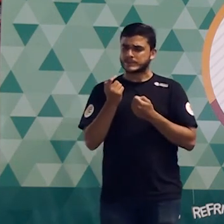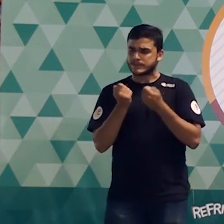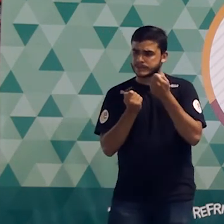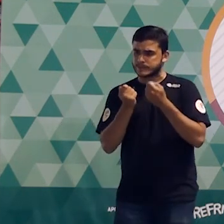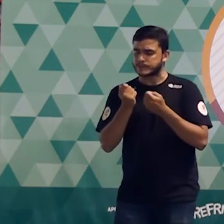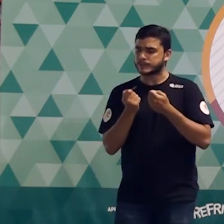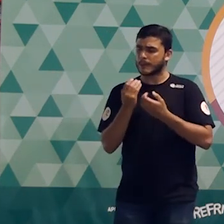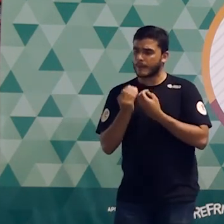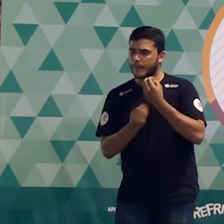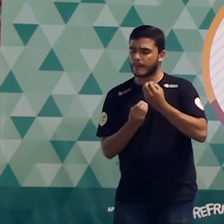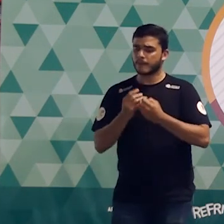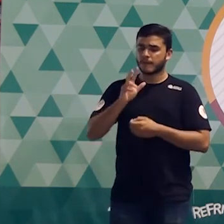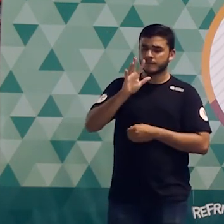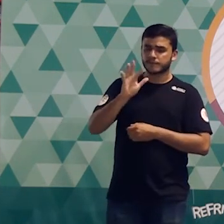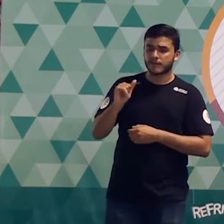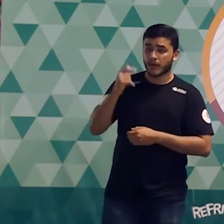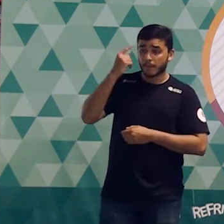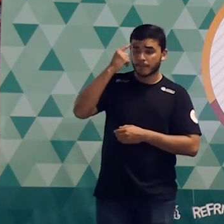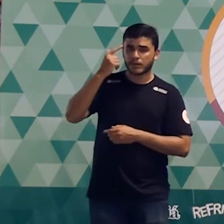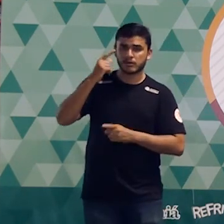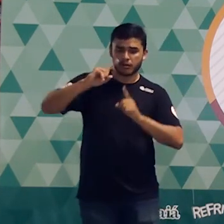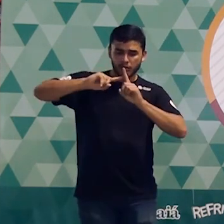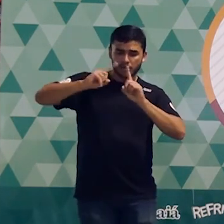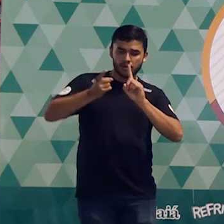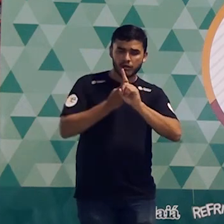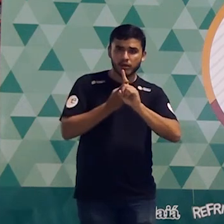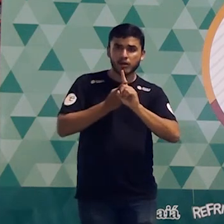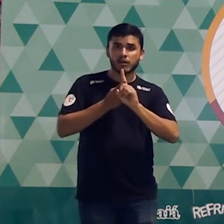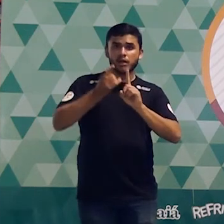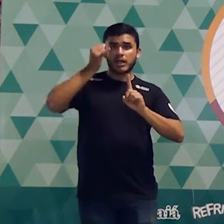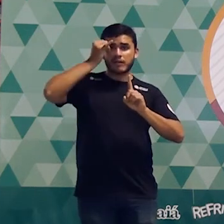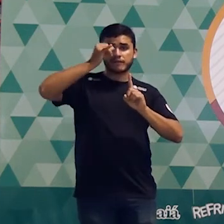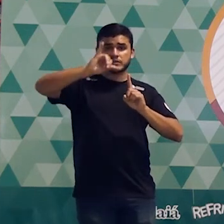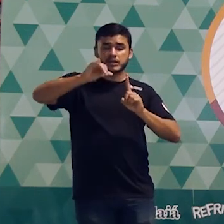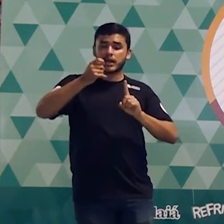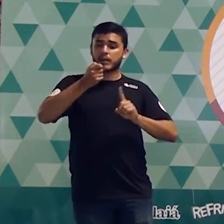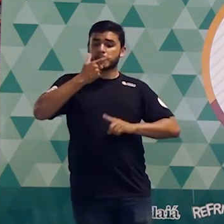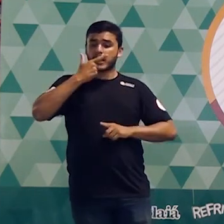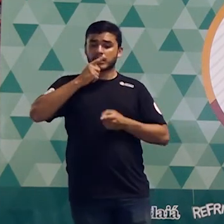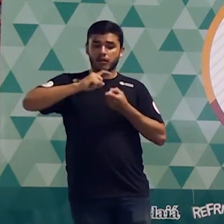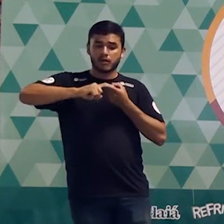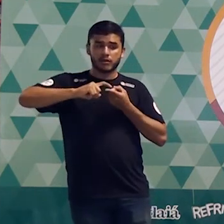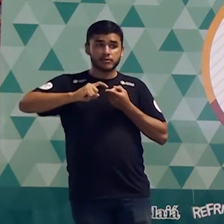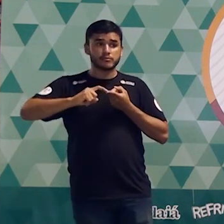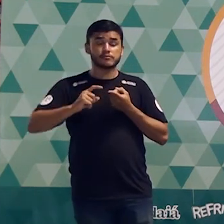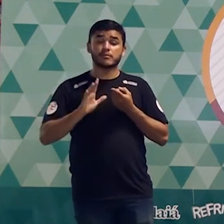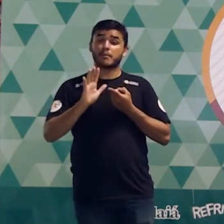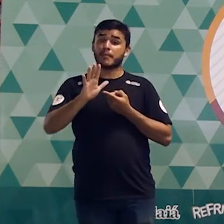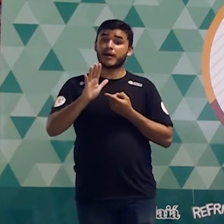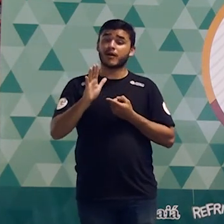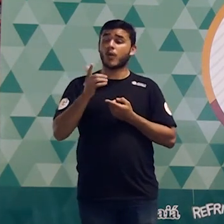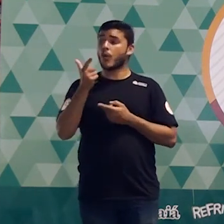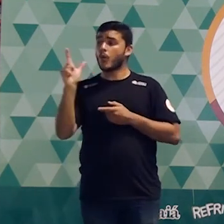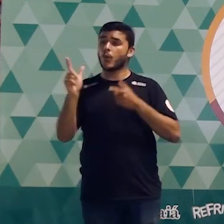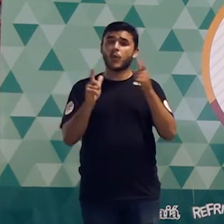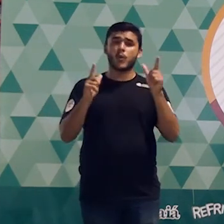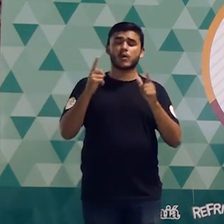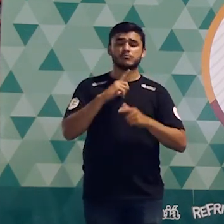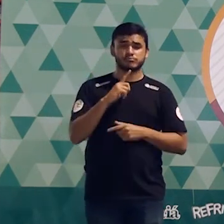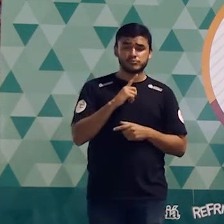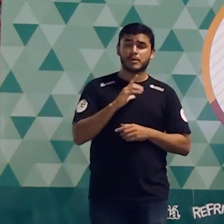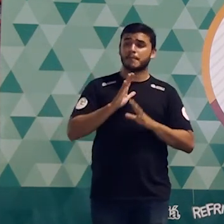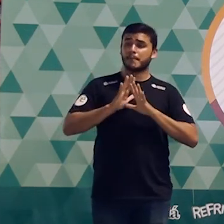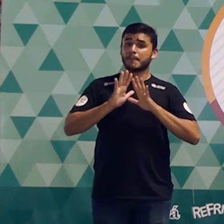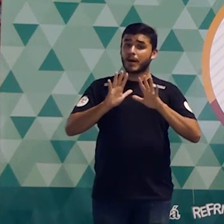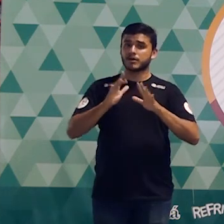natalidade antes da chegada dessas pílulas. Por mais que se tivesse alguns outros métodos, eles não eram tão funcionais.